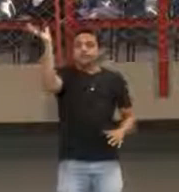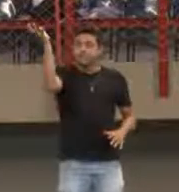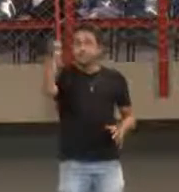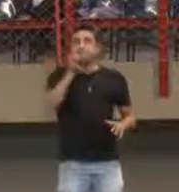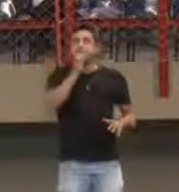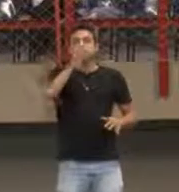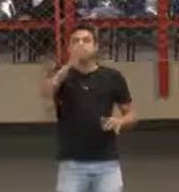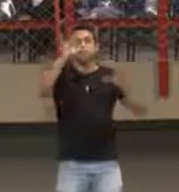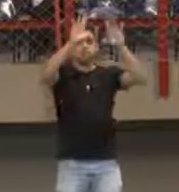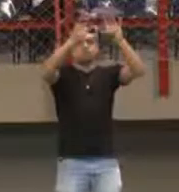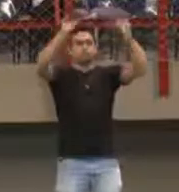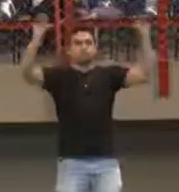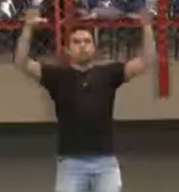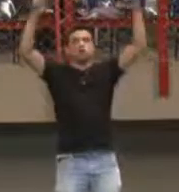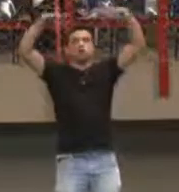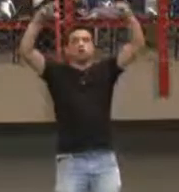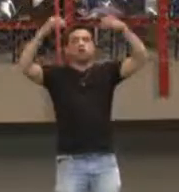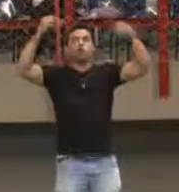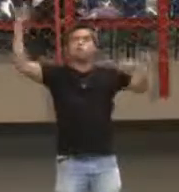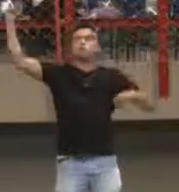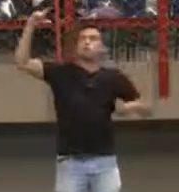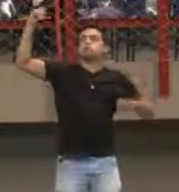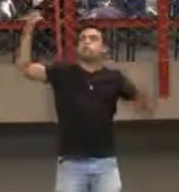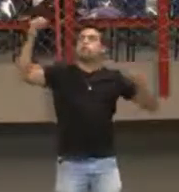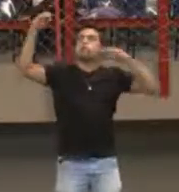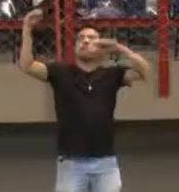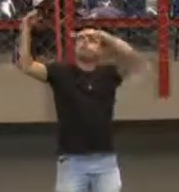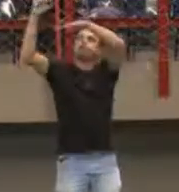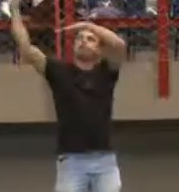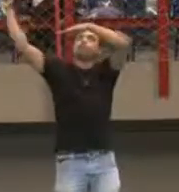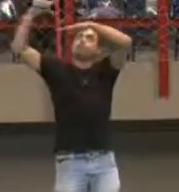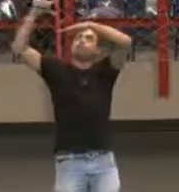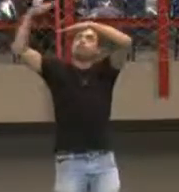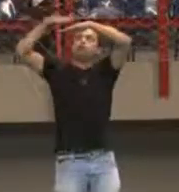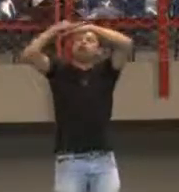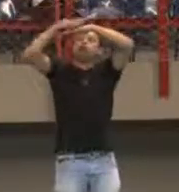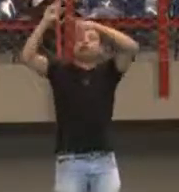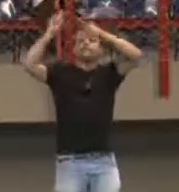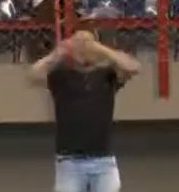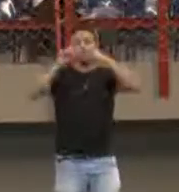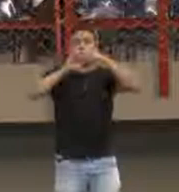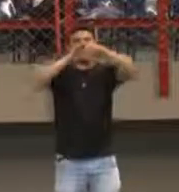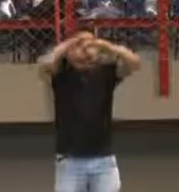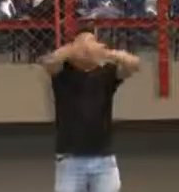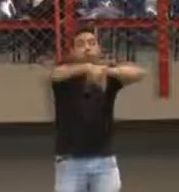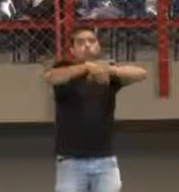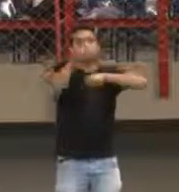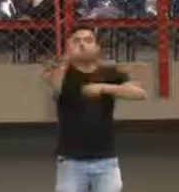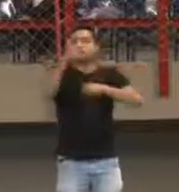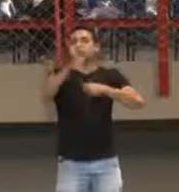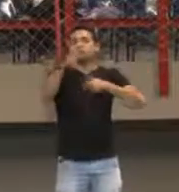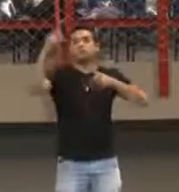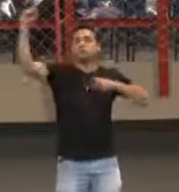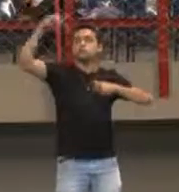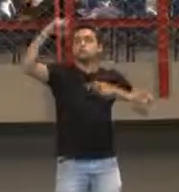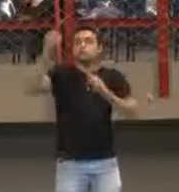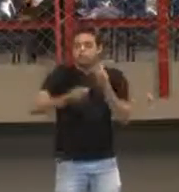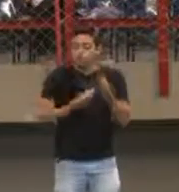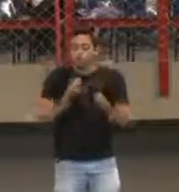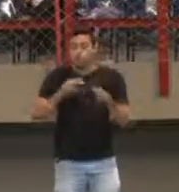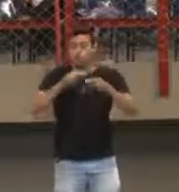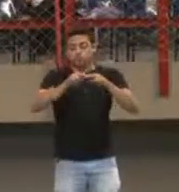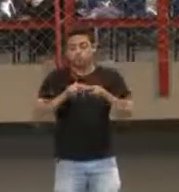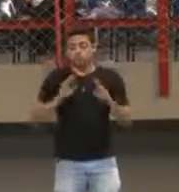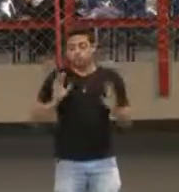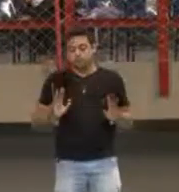de chuva, você vai produzir energia solar? De noite, você produz energia solar?